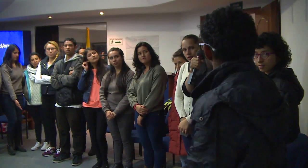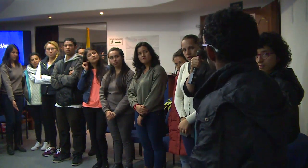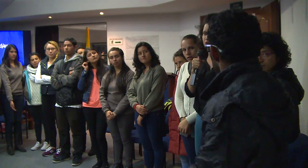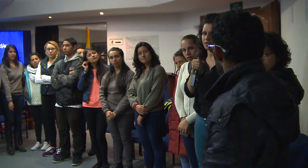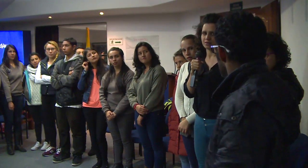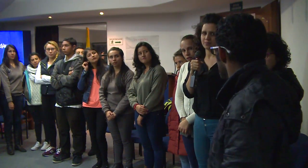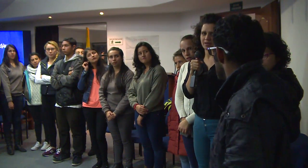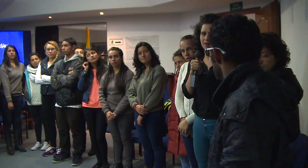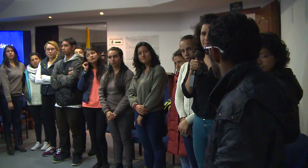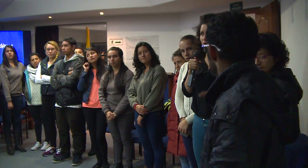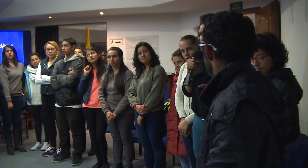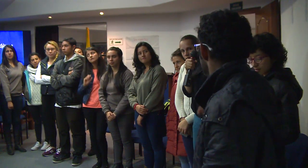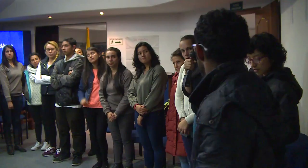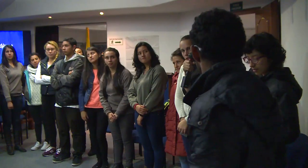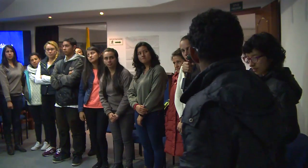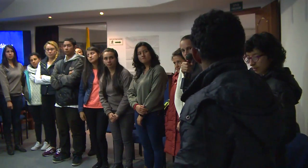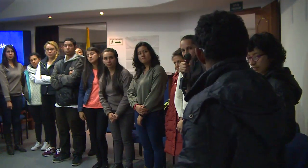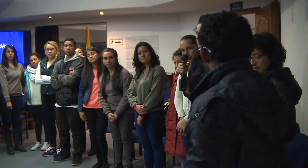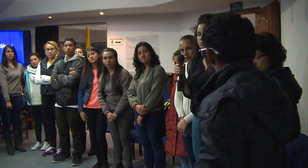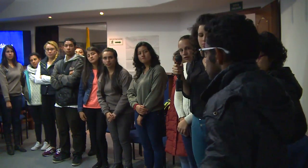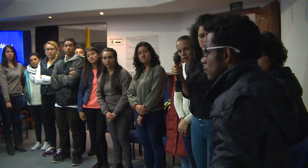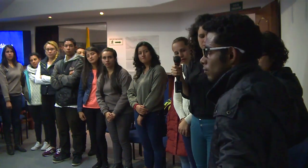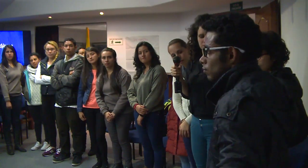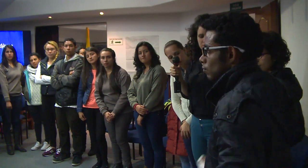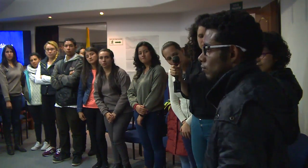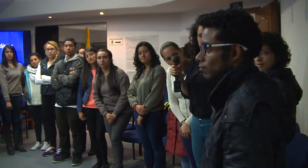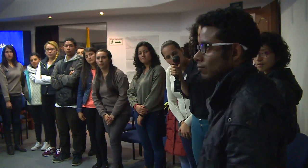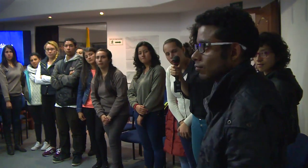una oportunidad para mejorar.